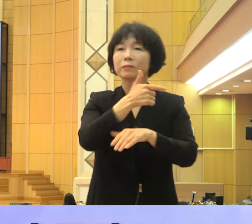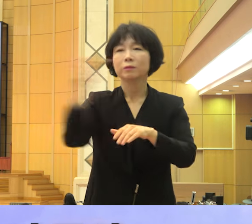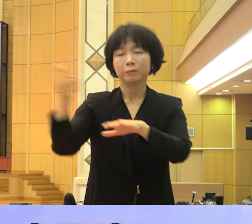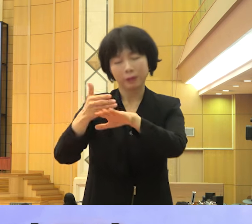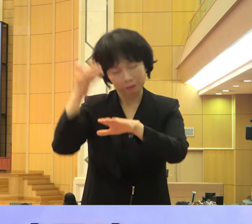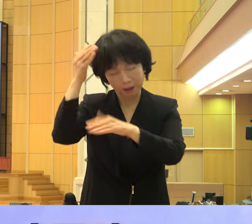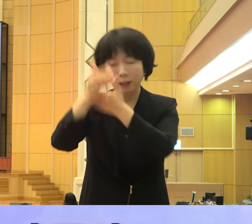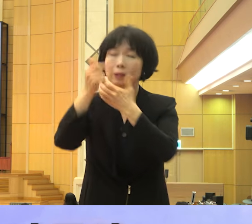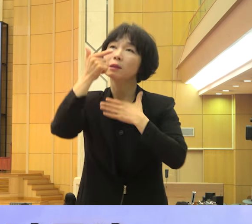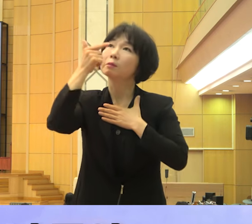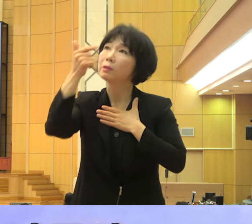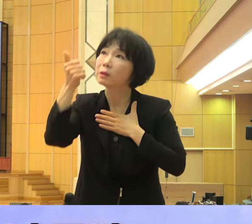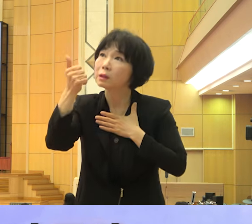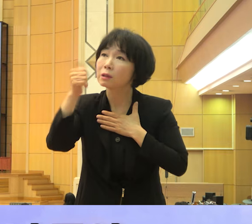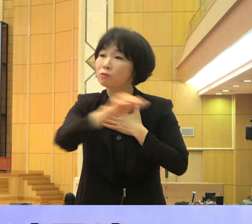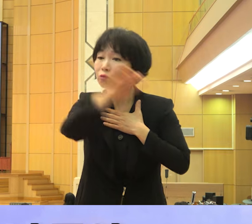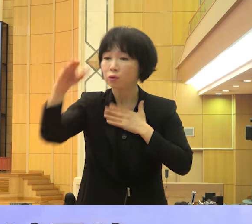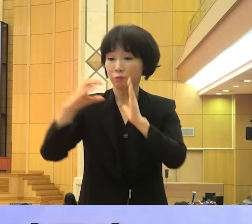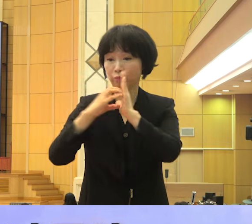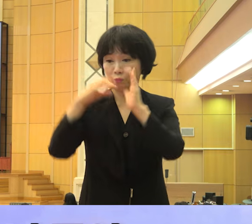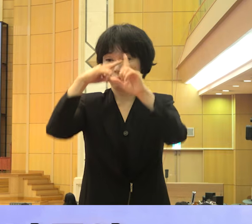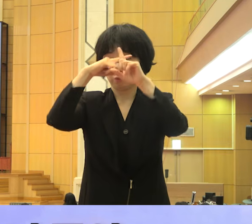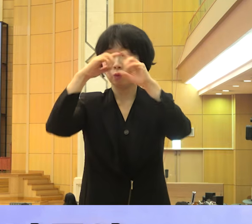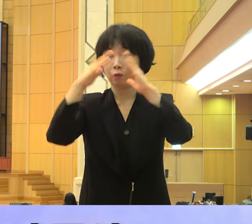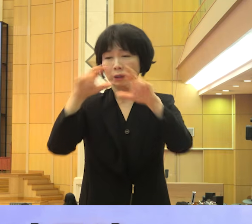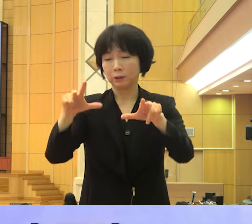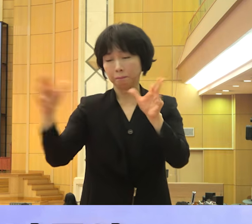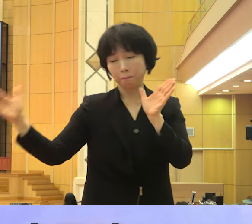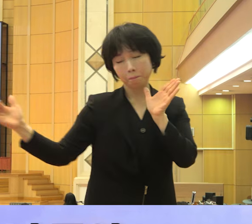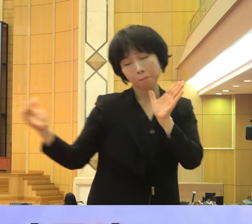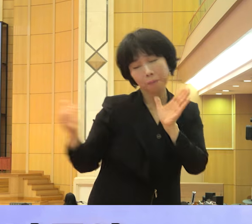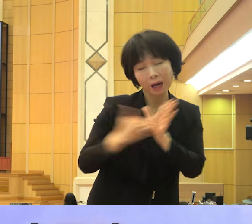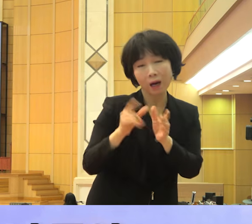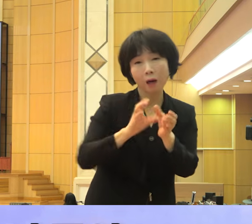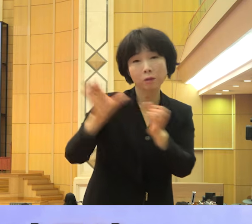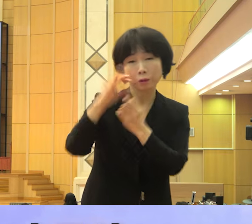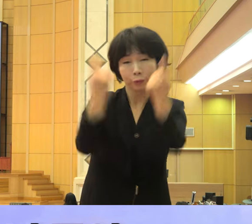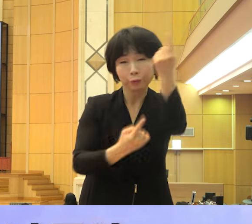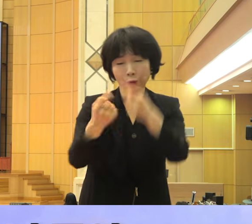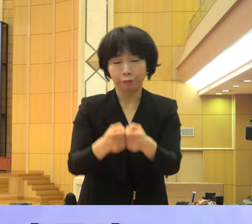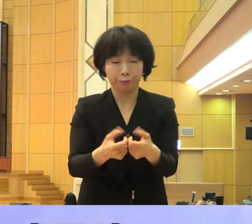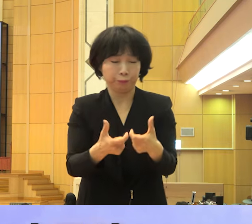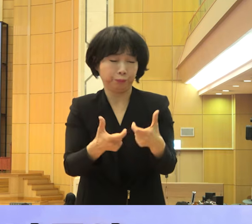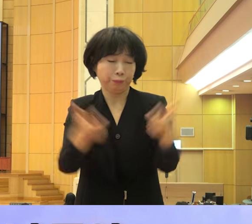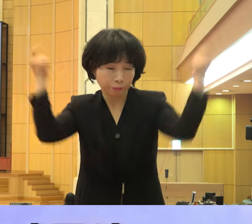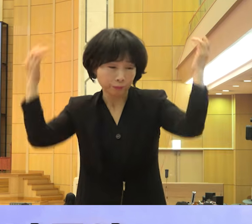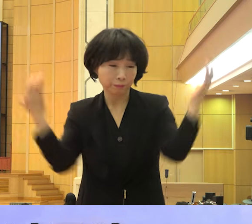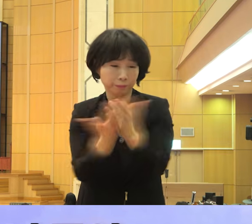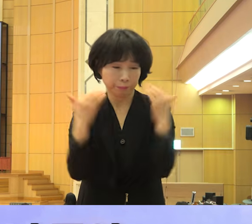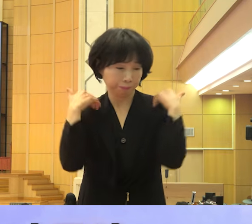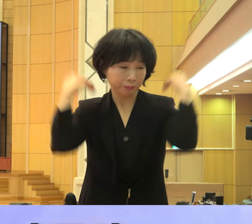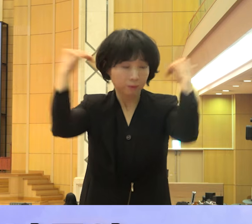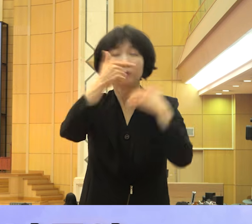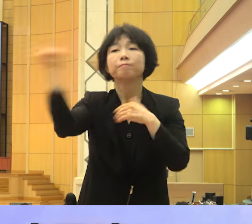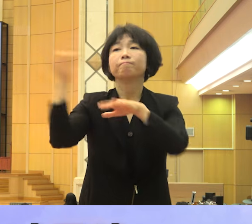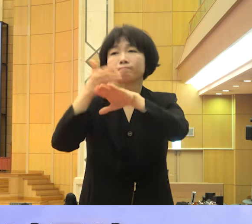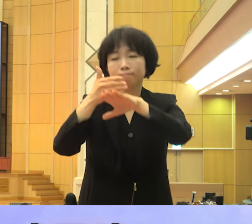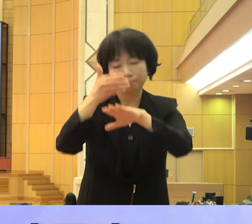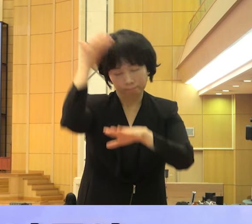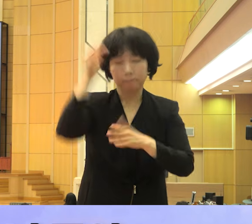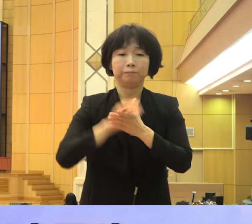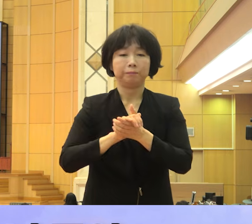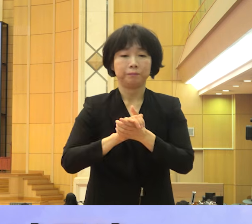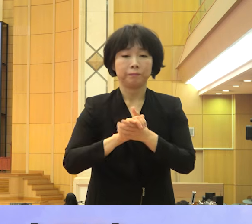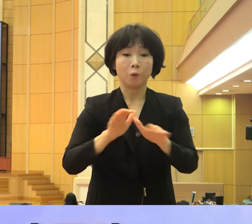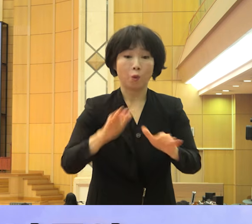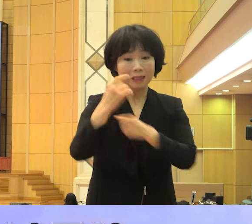우리 하나님 아버지, 우리 녹산교회를 이와 같이 더욱 성장케 해주시니 진실로 감사드리나이다.